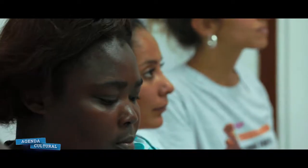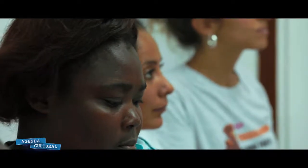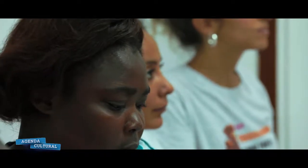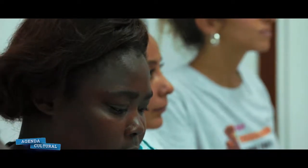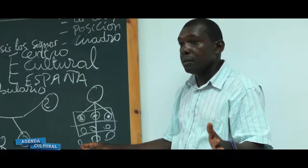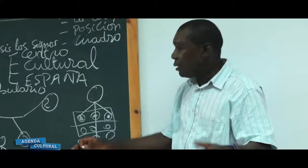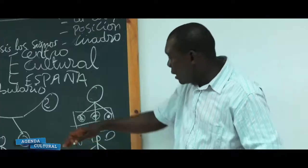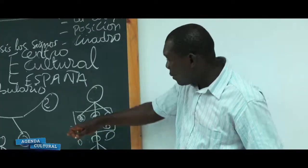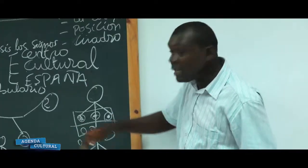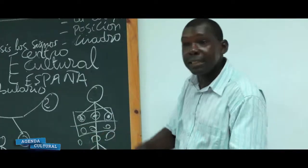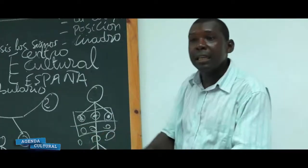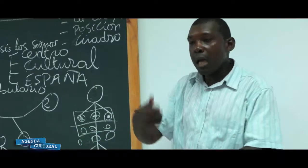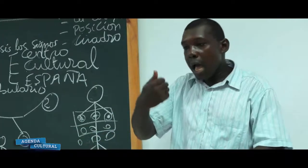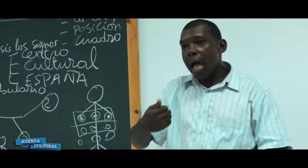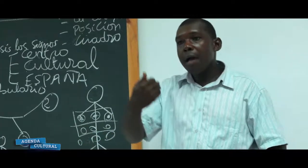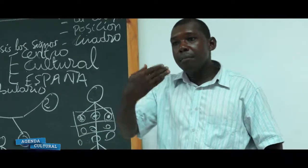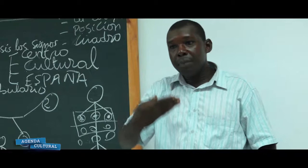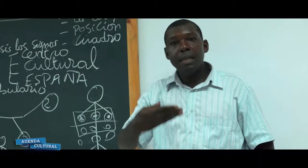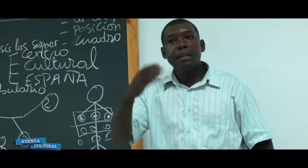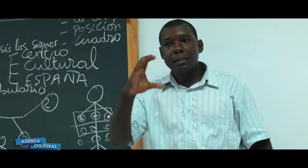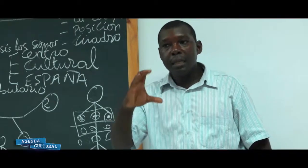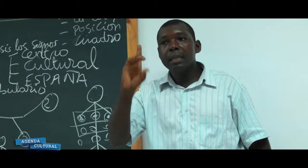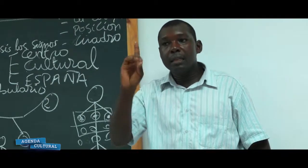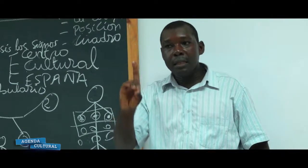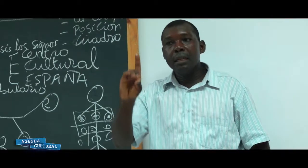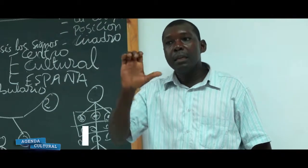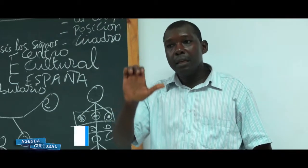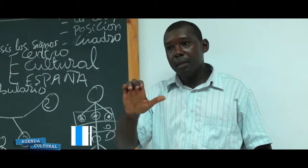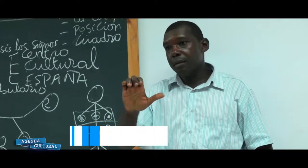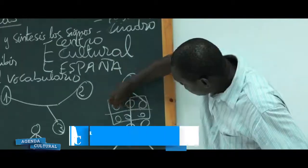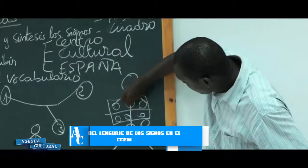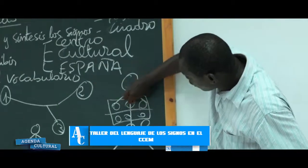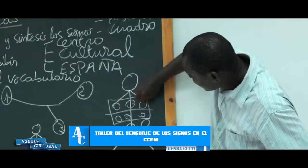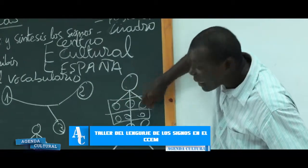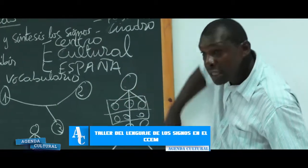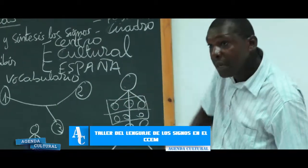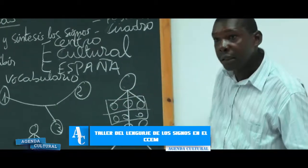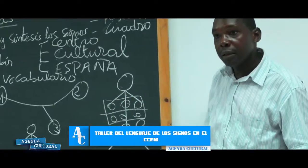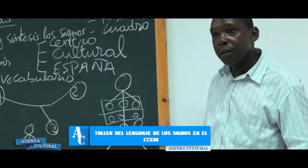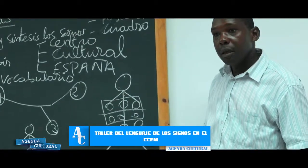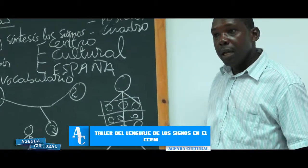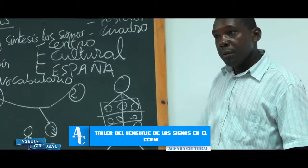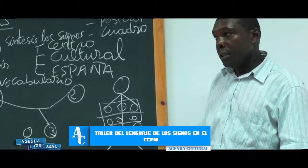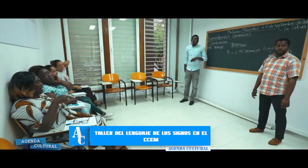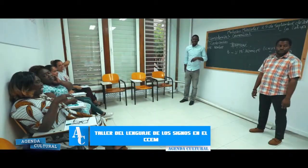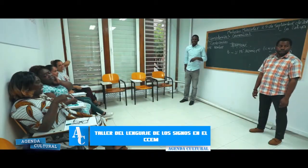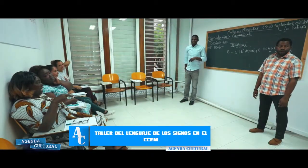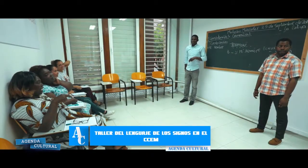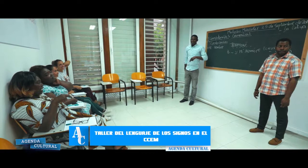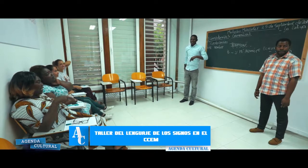la C, es decir, A, B, C, D. Según el monitor, el objetivo de este taller